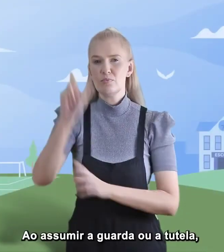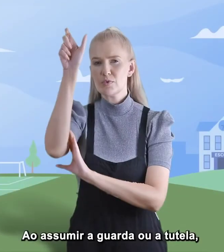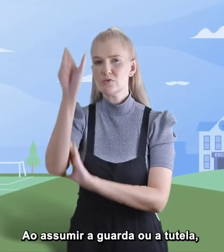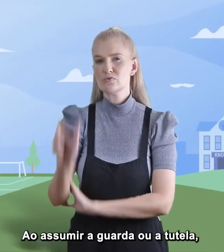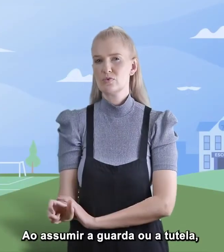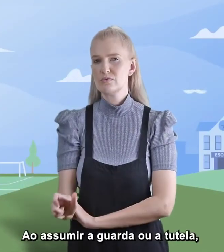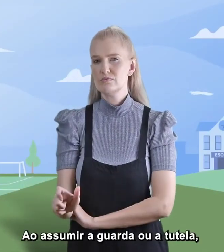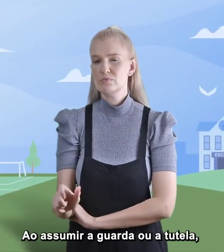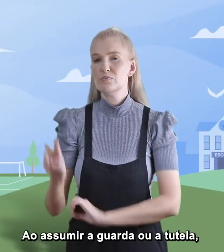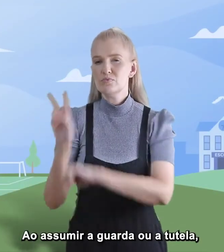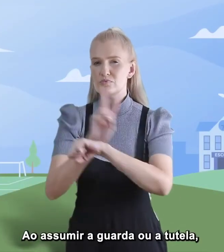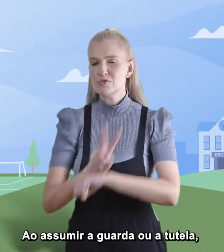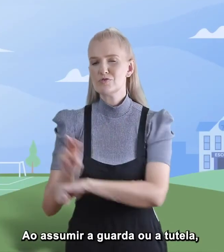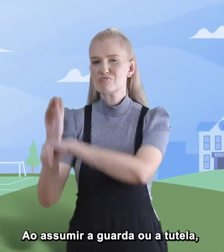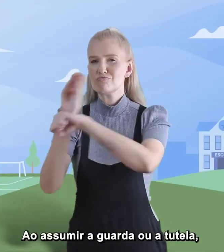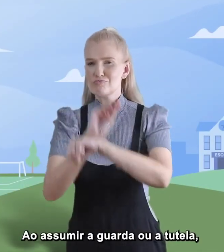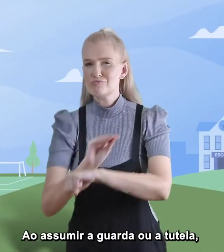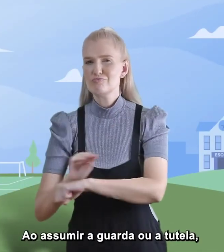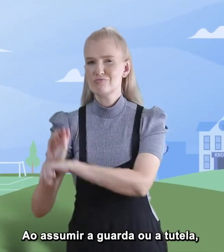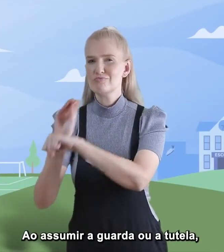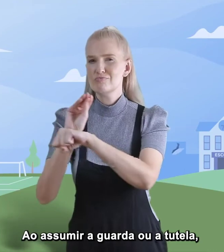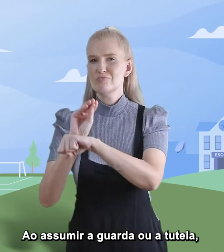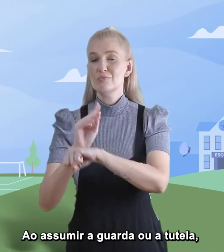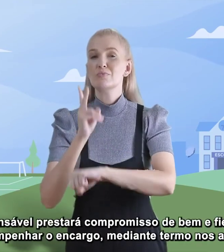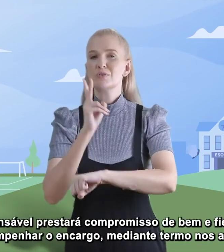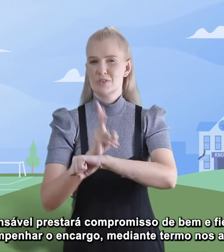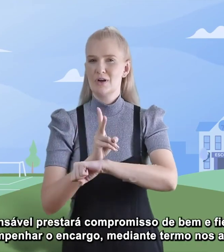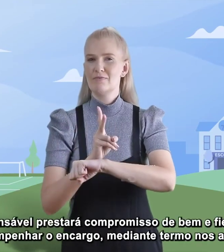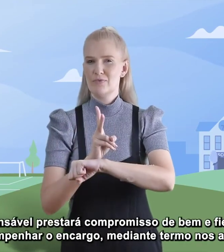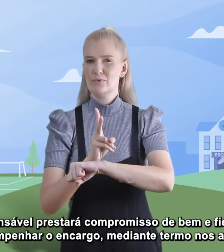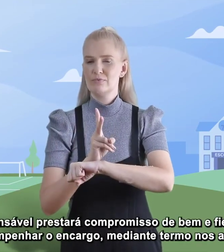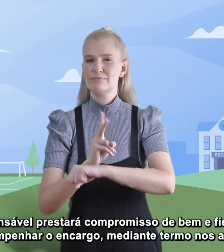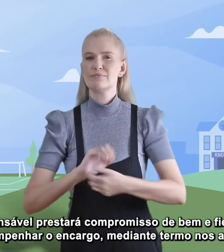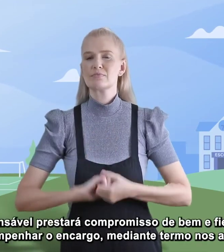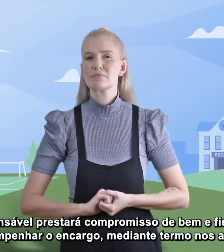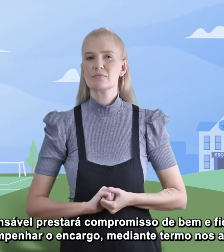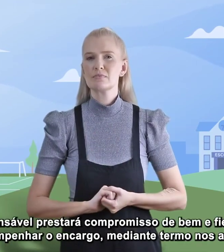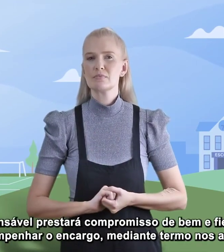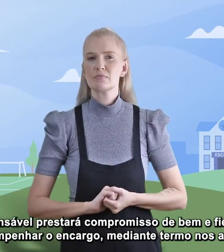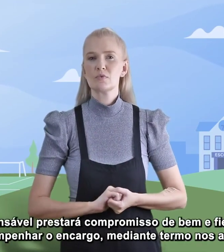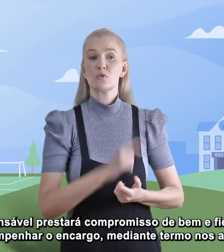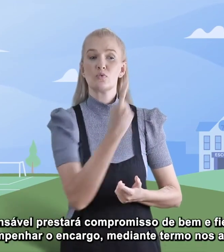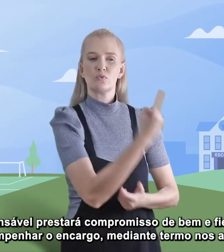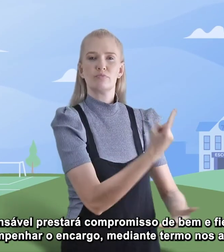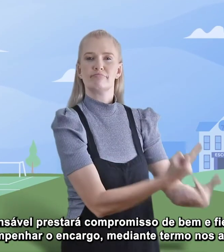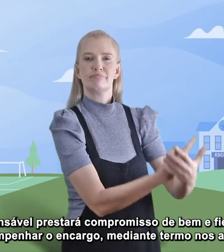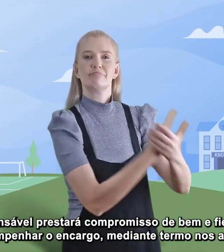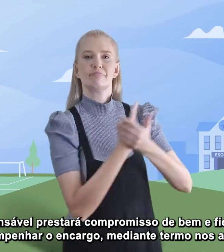Ao assumir a guarda ou a tutela, o responsável prestará compromisso de bem e